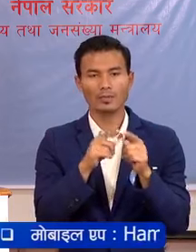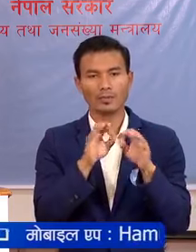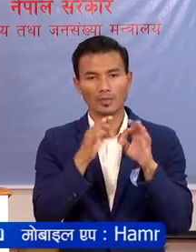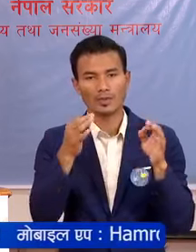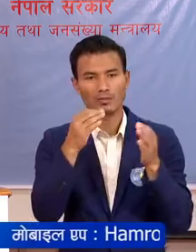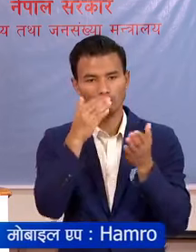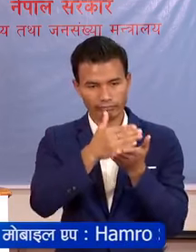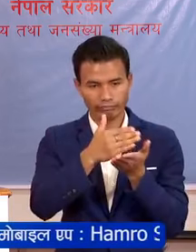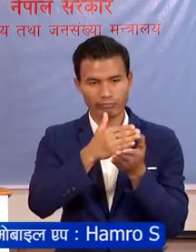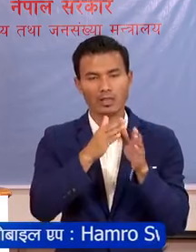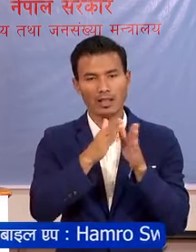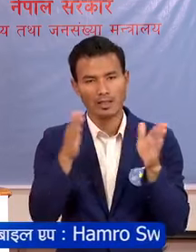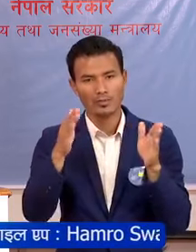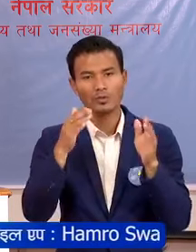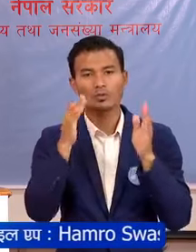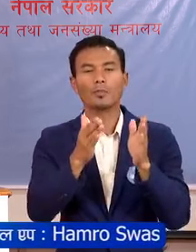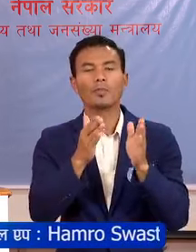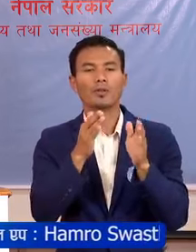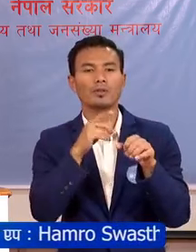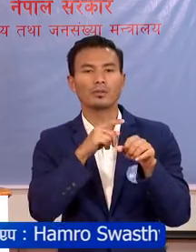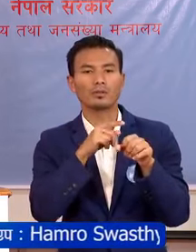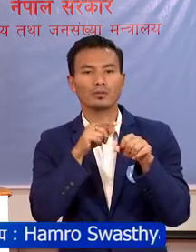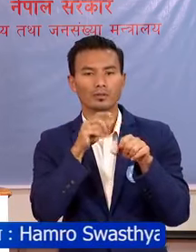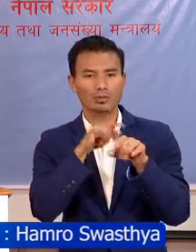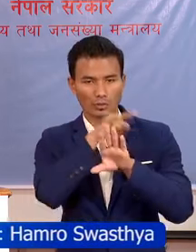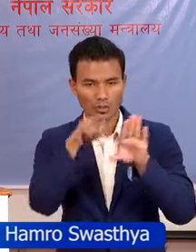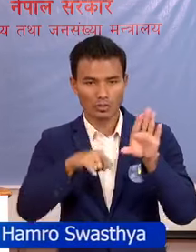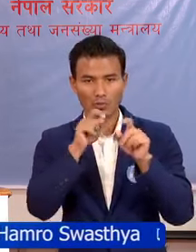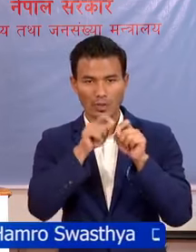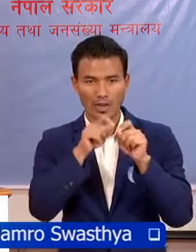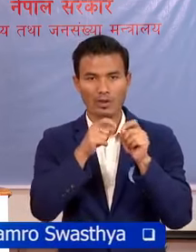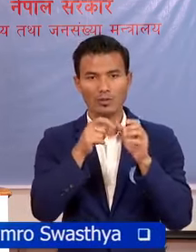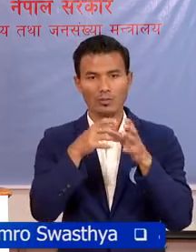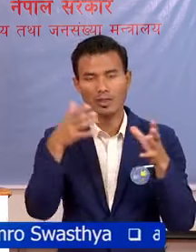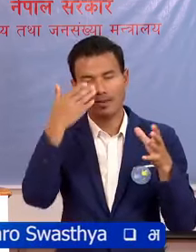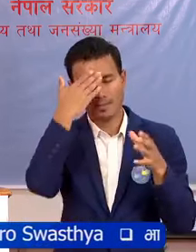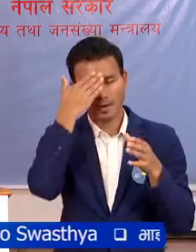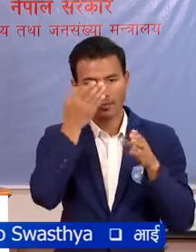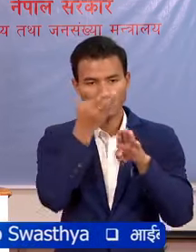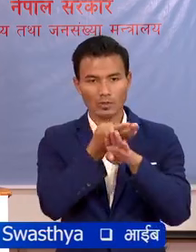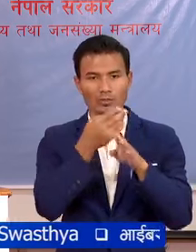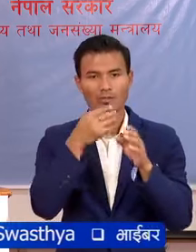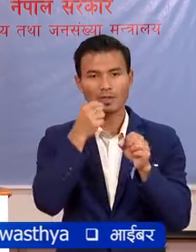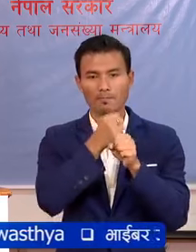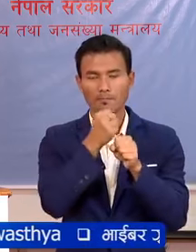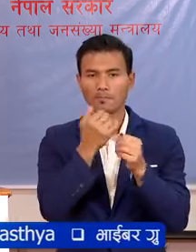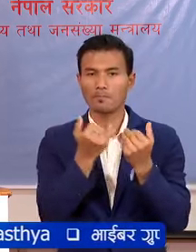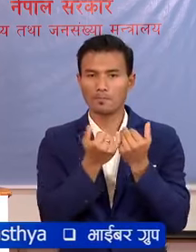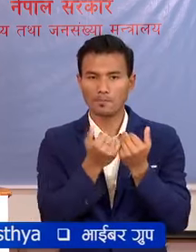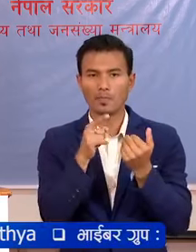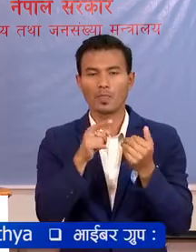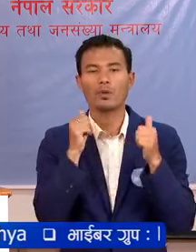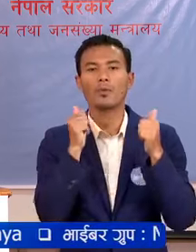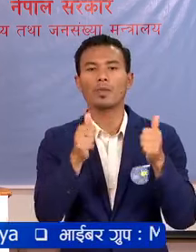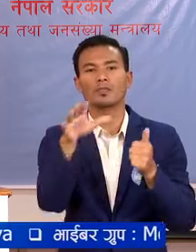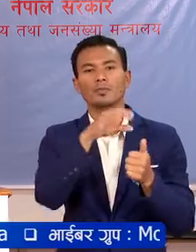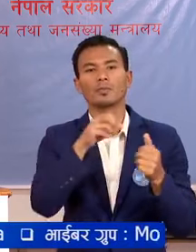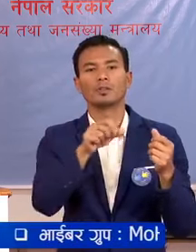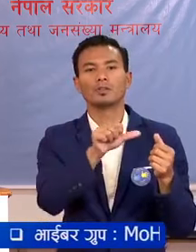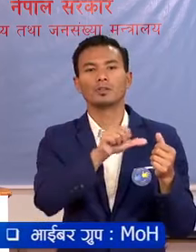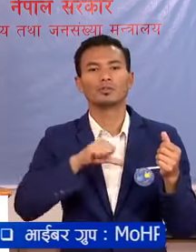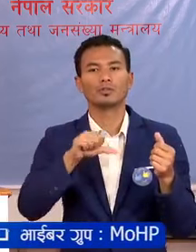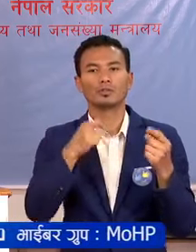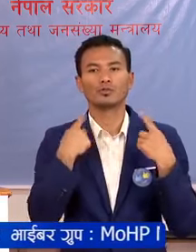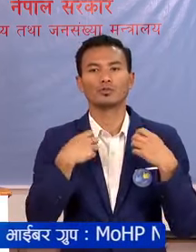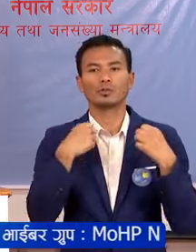मद्धेकालीन र दिर्गकालीन रन्नी तीहरू बनाए र यो माहमारी बिरुद्ध लर्ने र यो अभियान माचाही सब़े जन्षास्ते